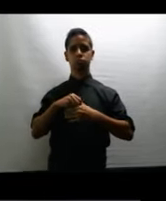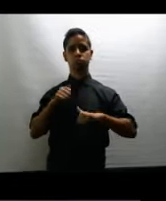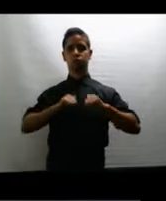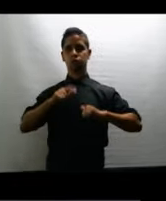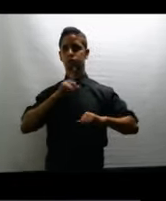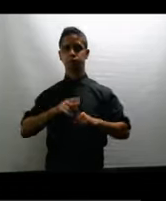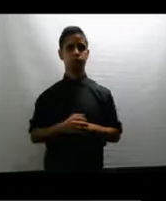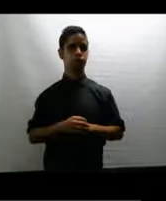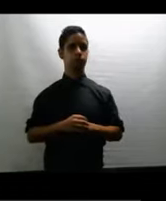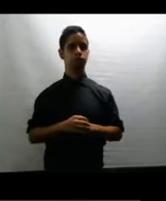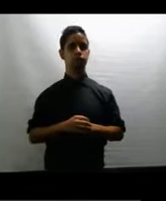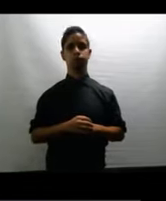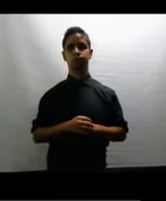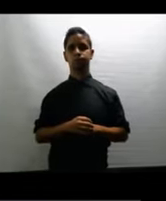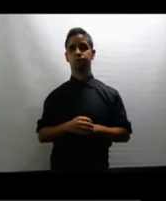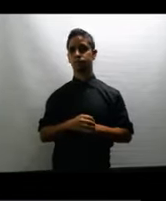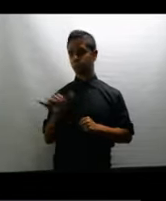ves